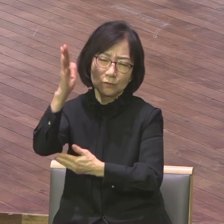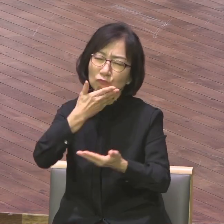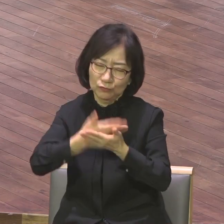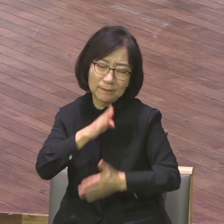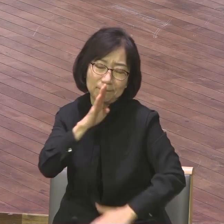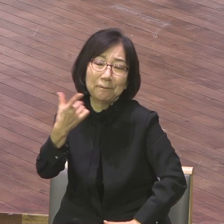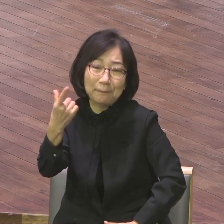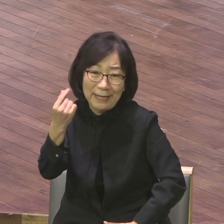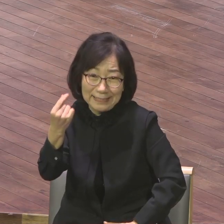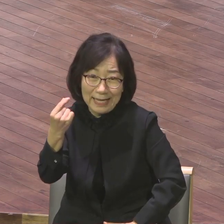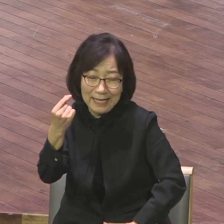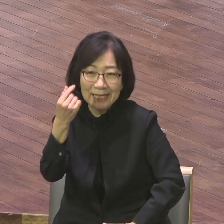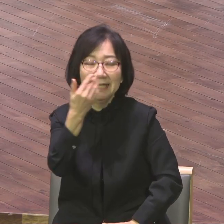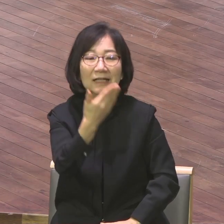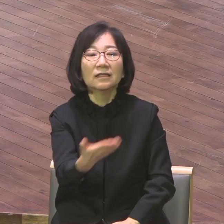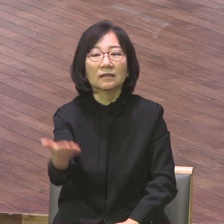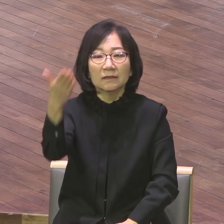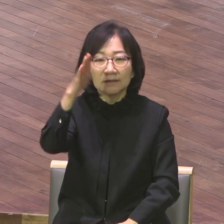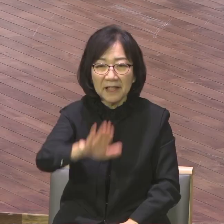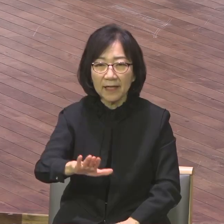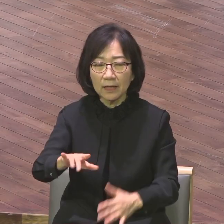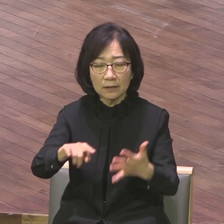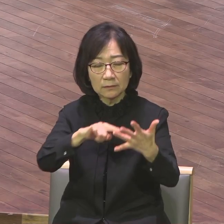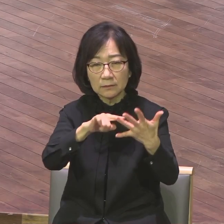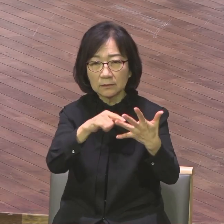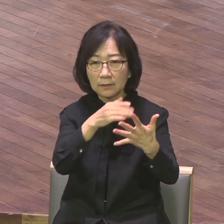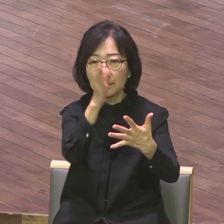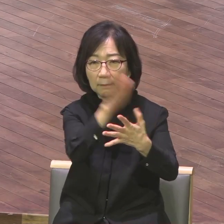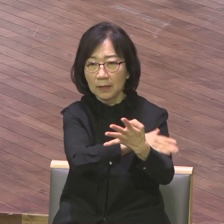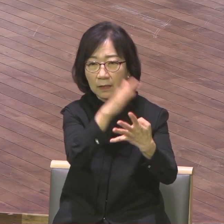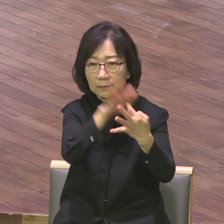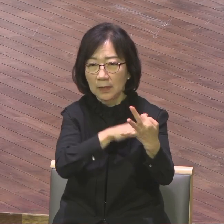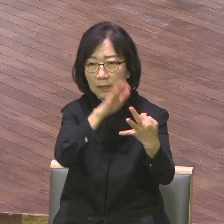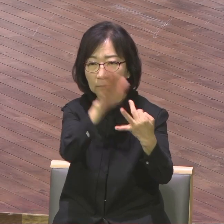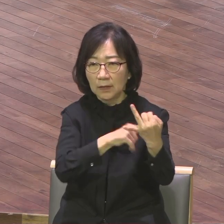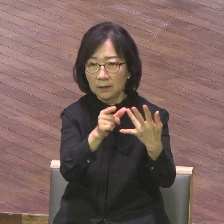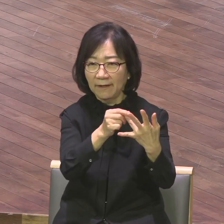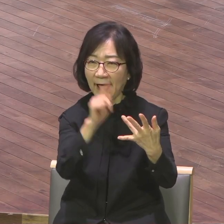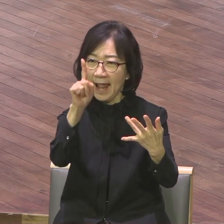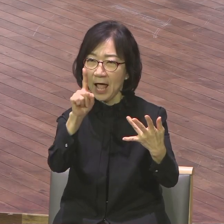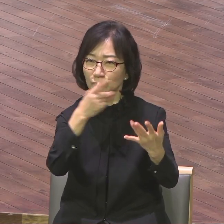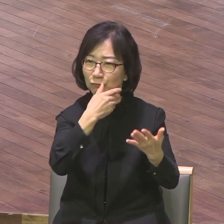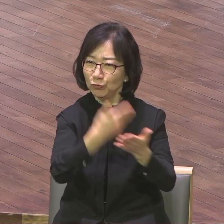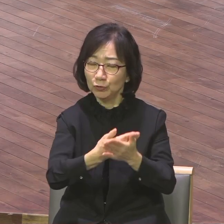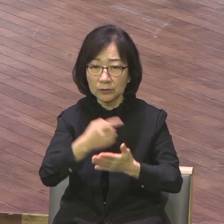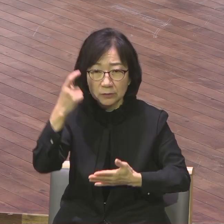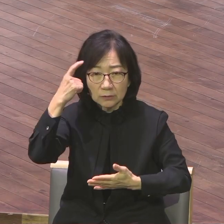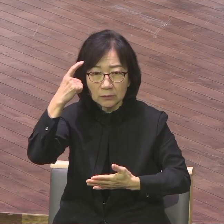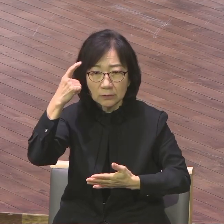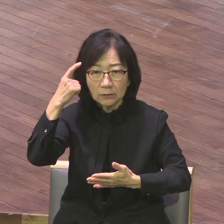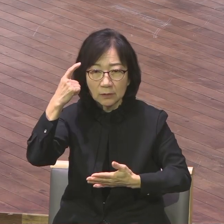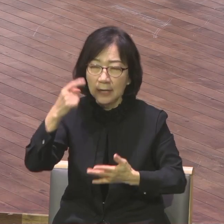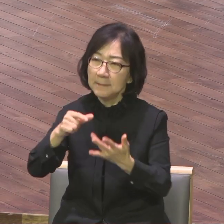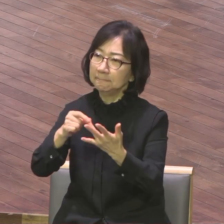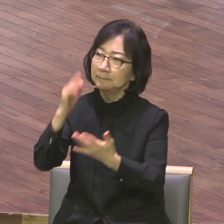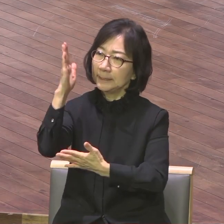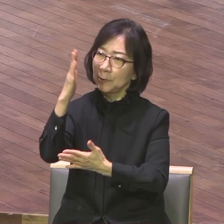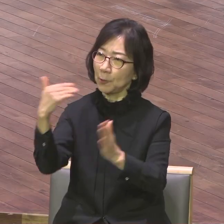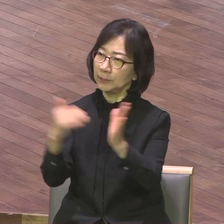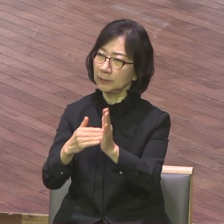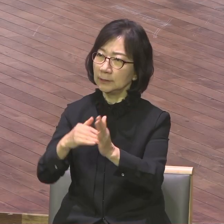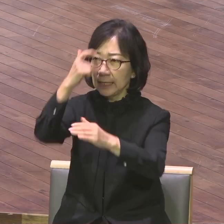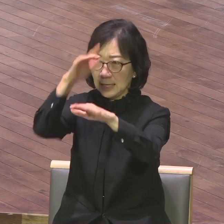중요하죠. 그렇다고 설교만 들으면 이 예배를 다 드렸다, 이 생각은 아주 잘못된 생각이에요.